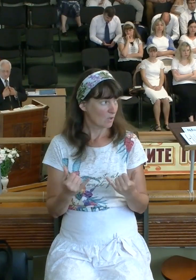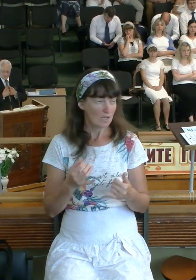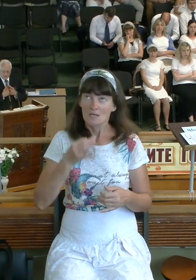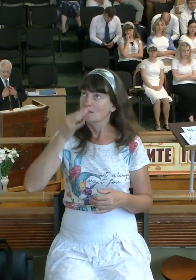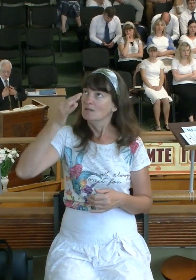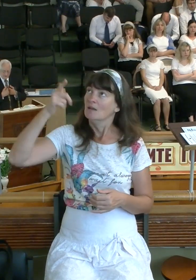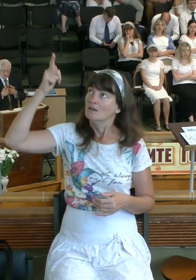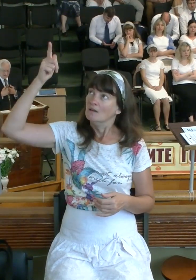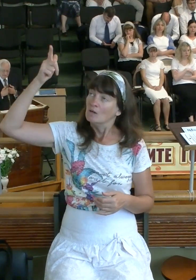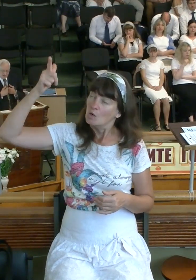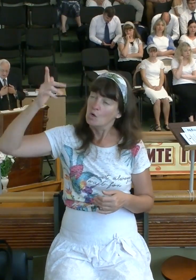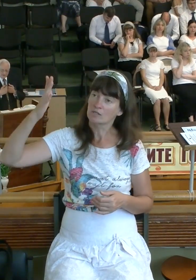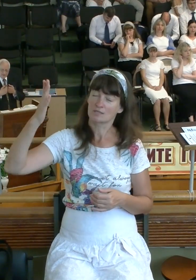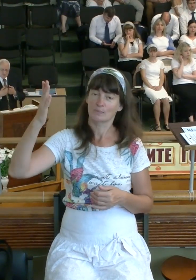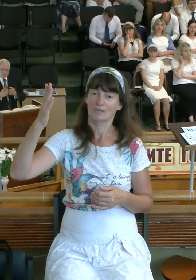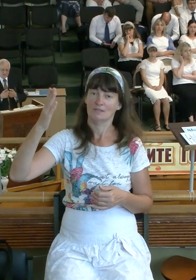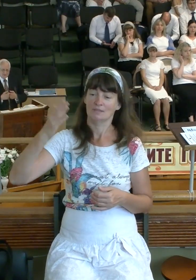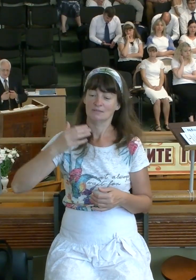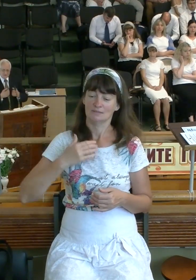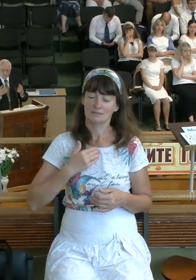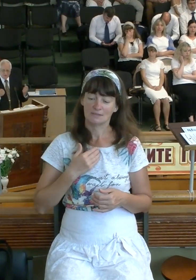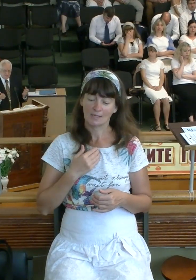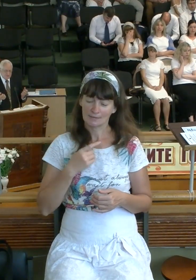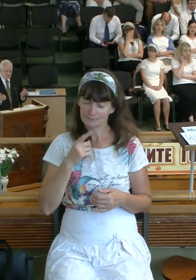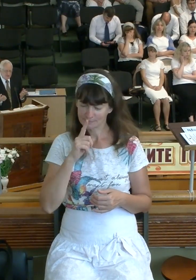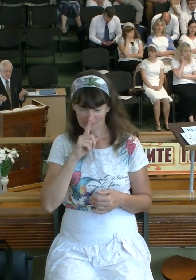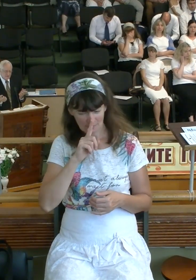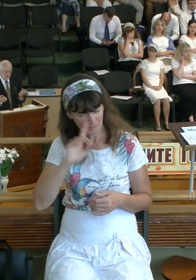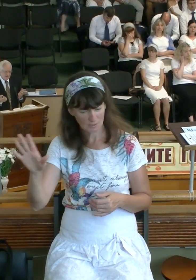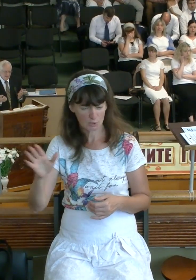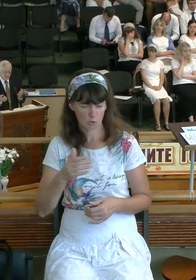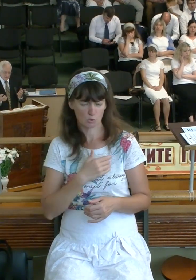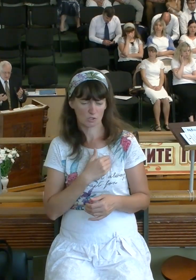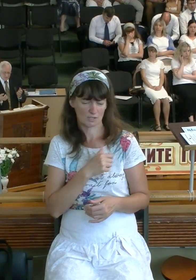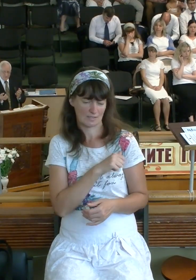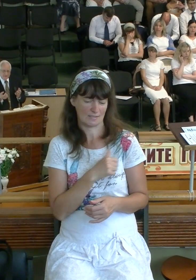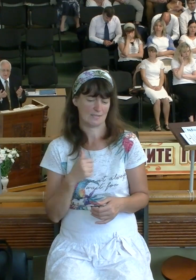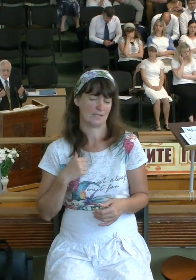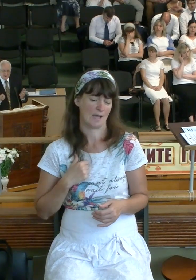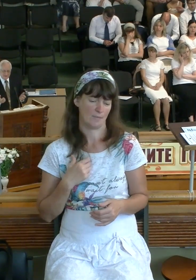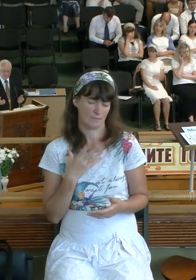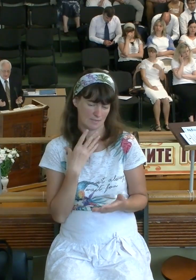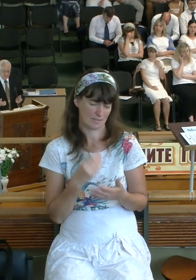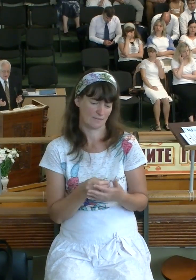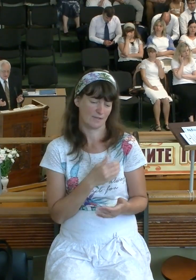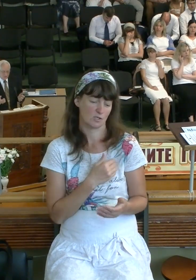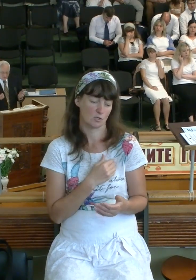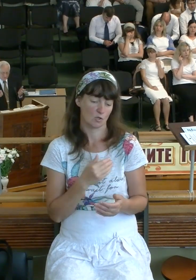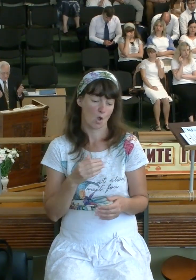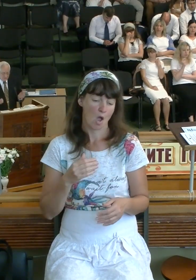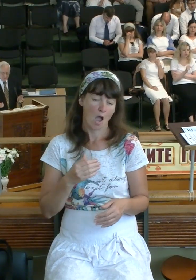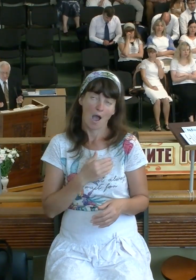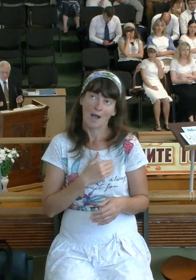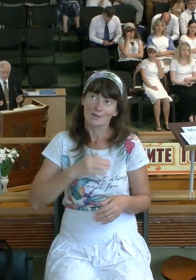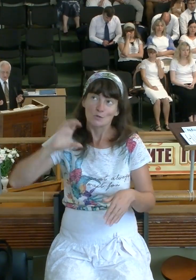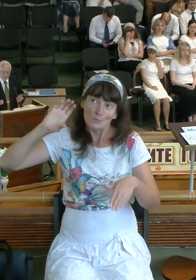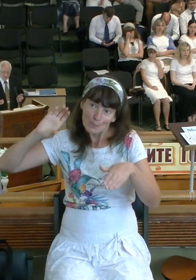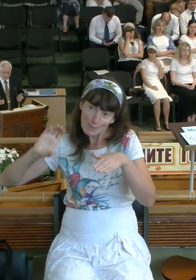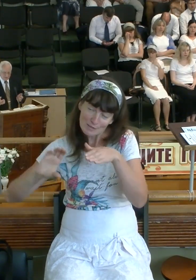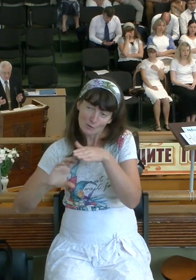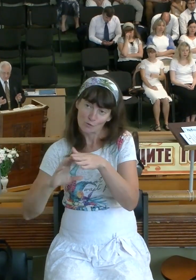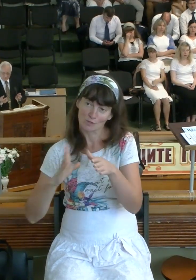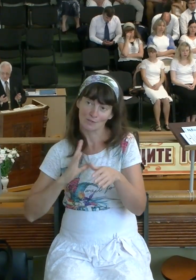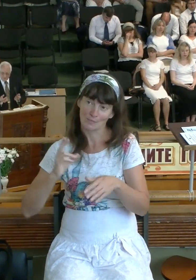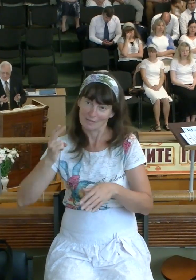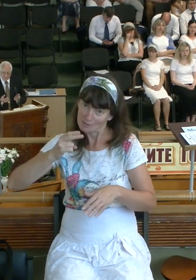сказать Господи, я перестаю жить своей вольной жизнью. Я хочу повиноваться Духу Святому.